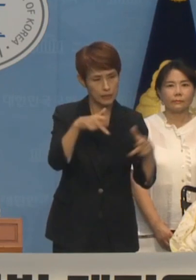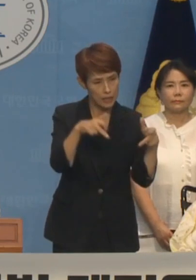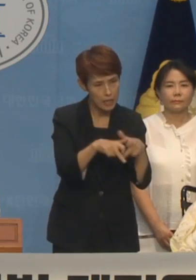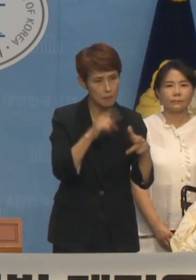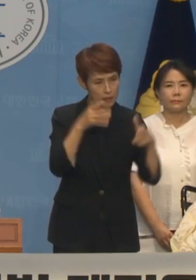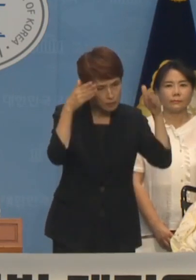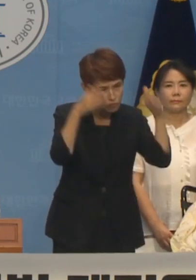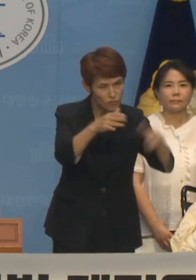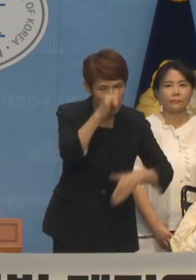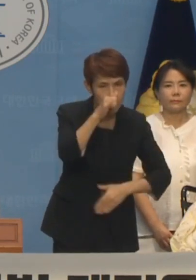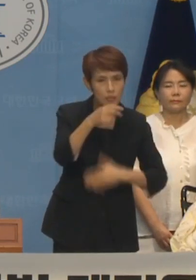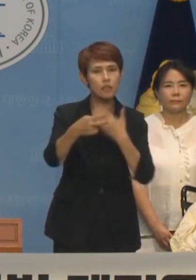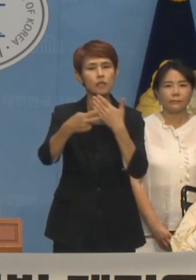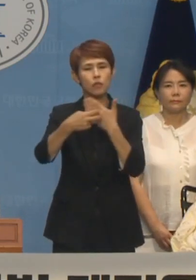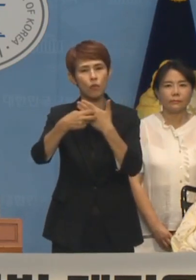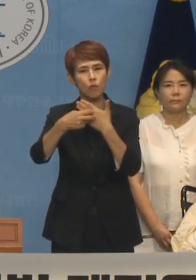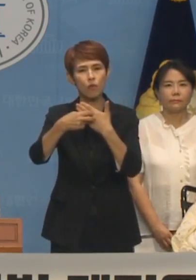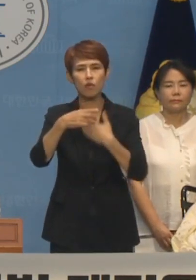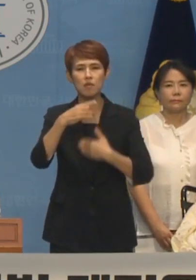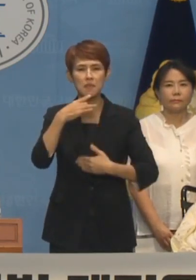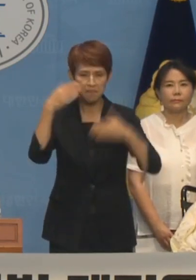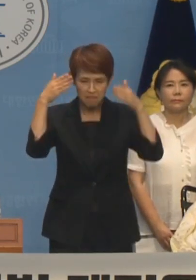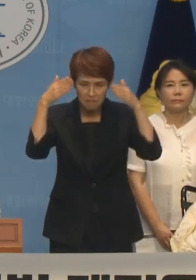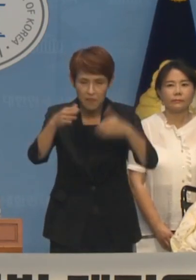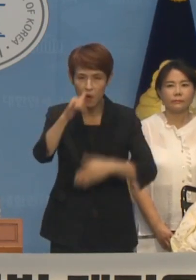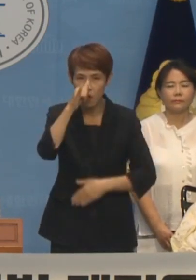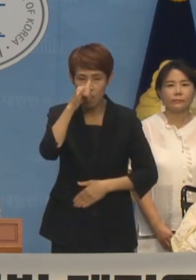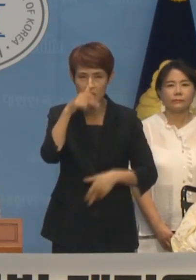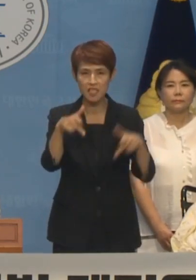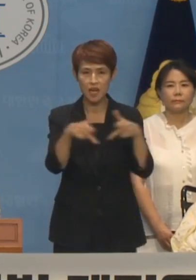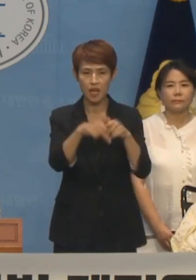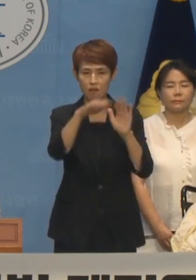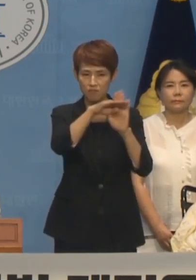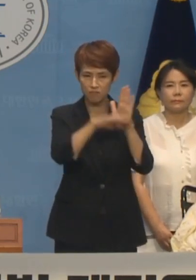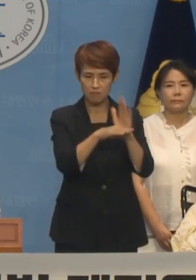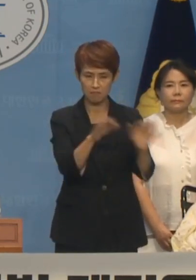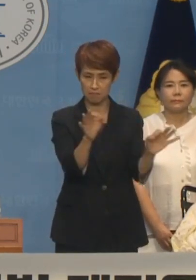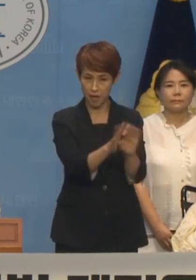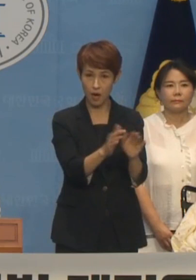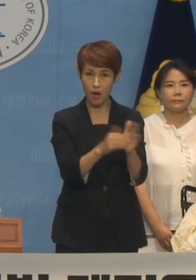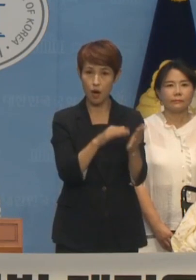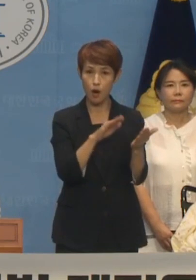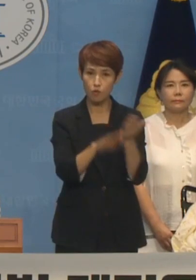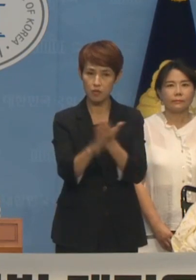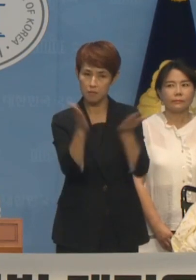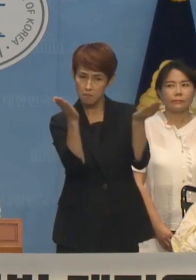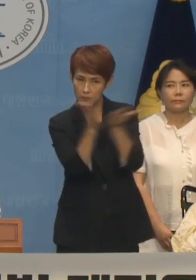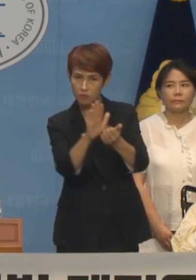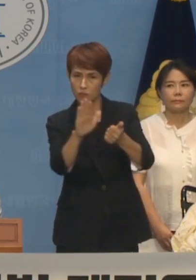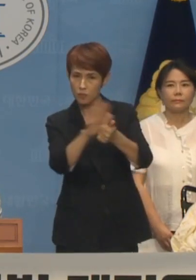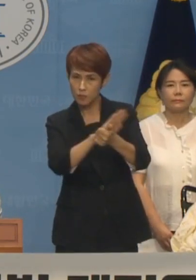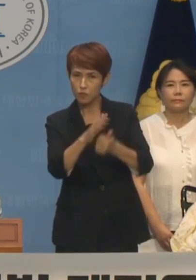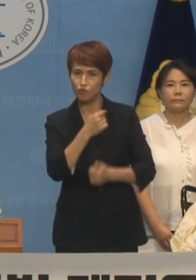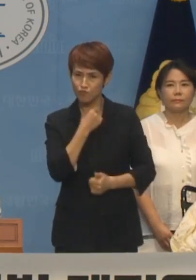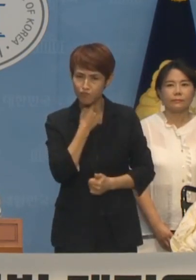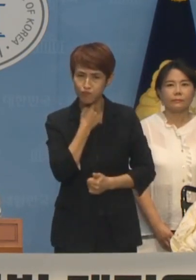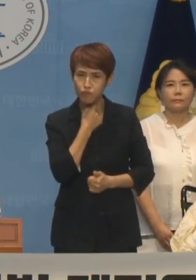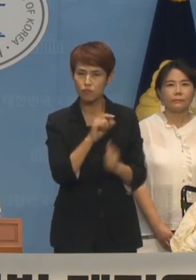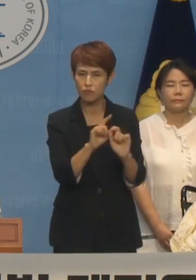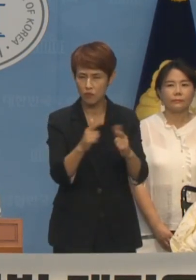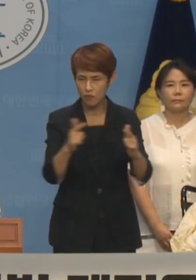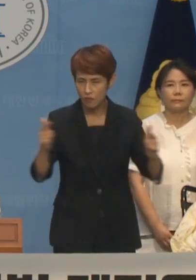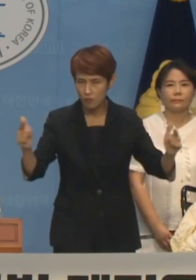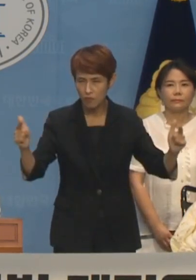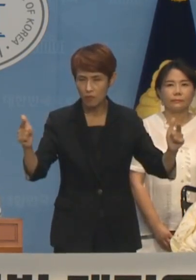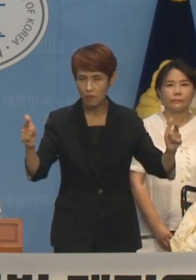의료적 관점의 장애 정의, 그리고 장애 등급제 폐지 이후 맞춤형 서비스 욕구 등 새로운